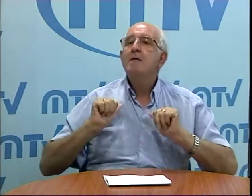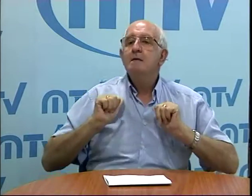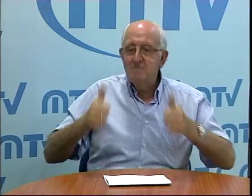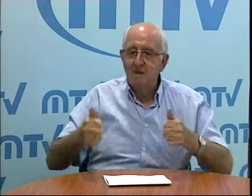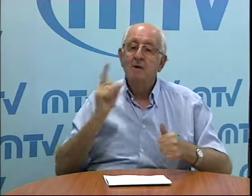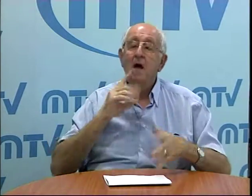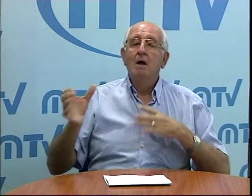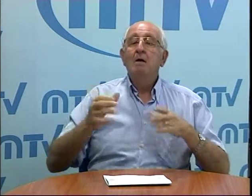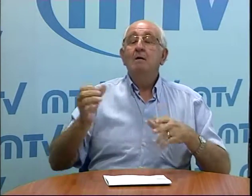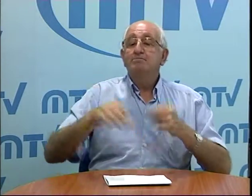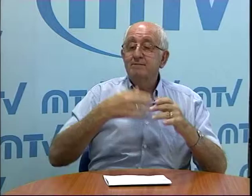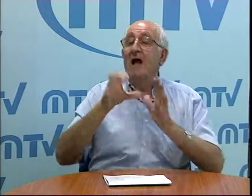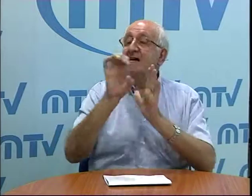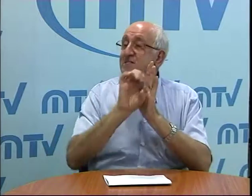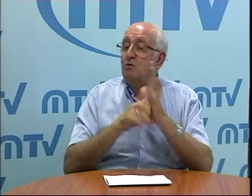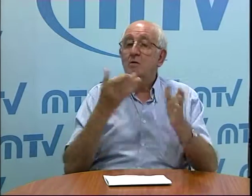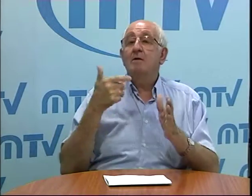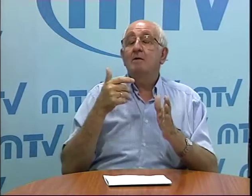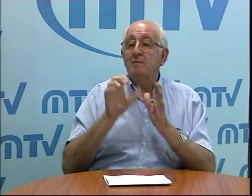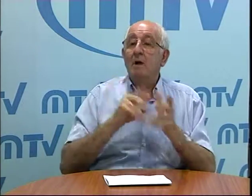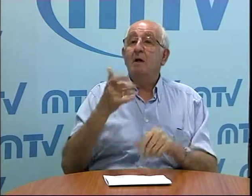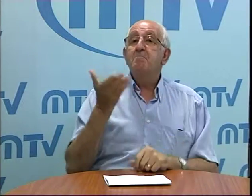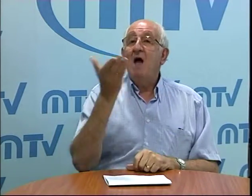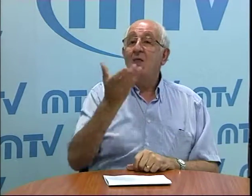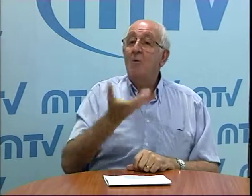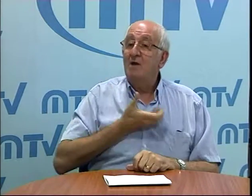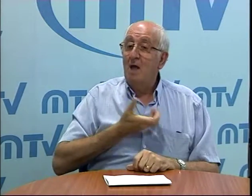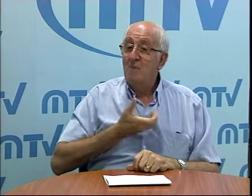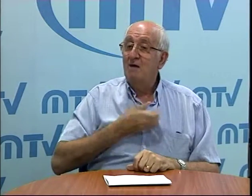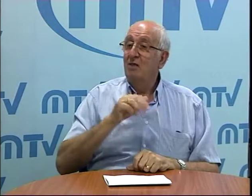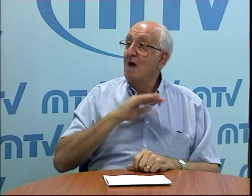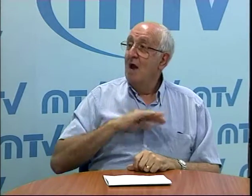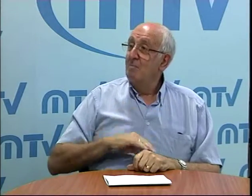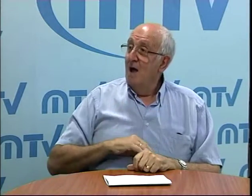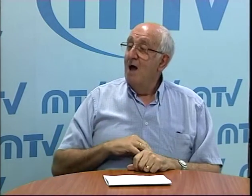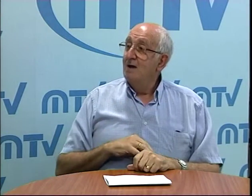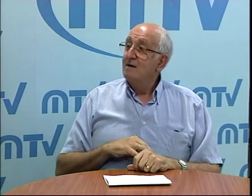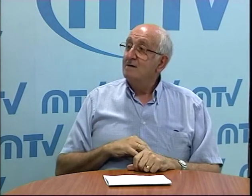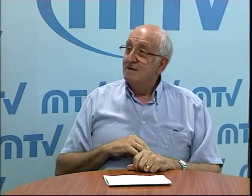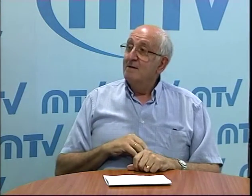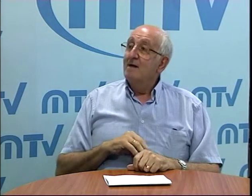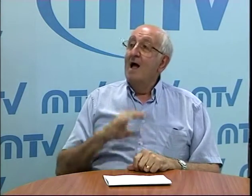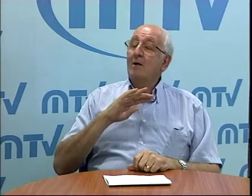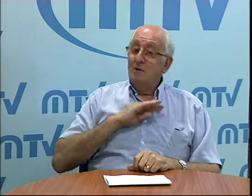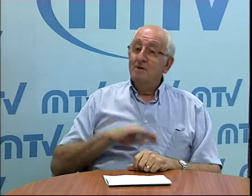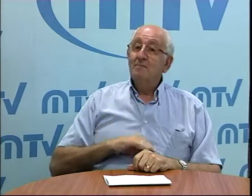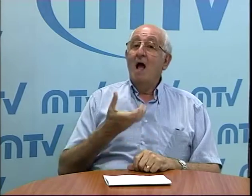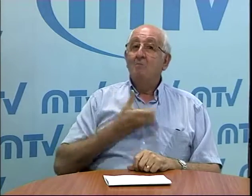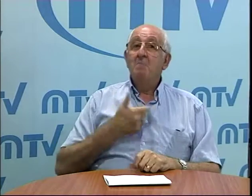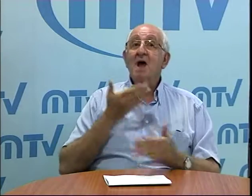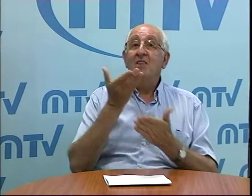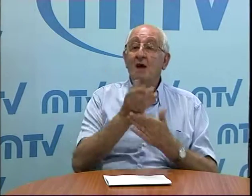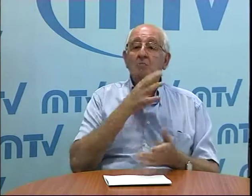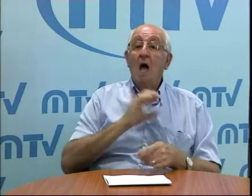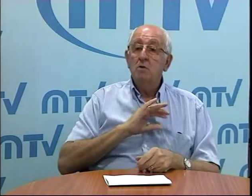que realmente les valga para poderse comunicar, que no sea lo que una lengua o signos arbitrarios o signos pactados, ¿no?,